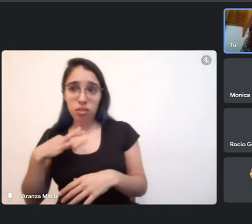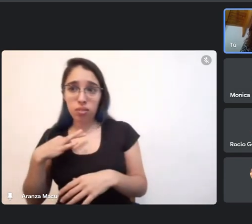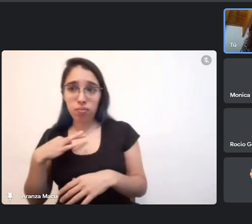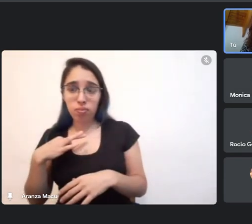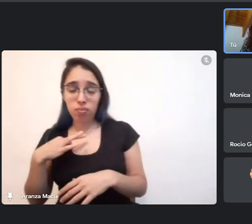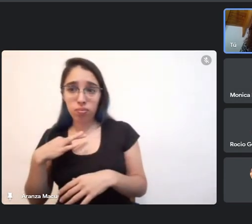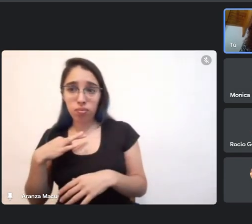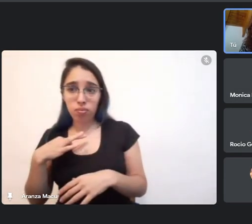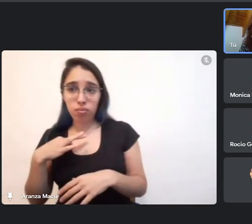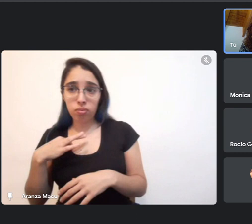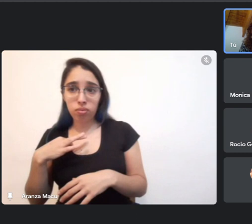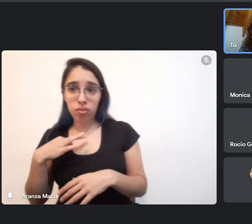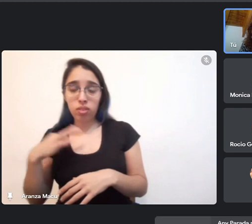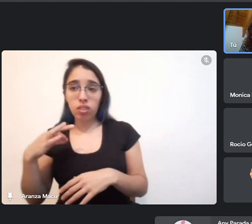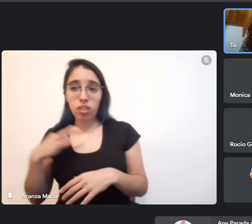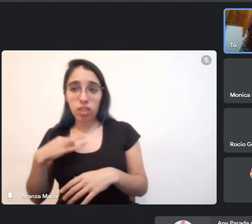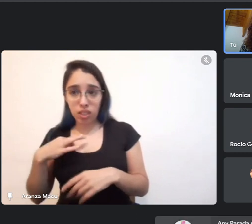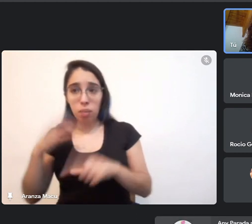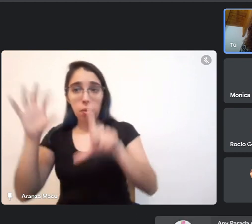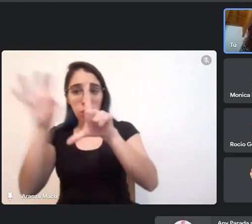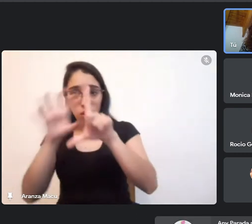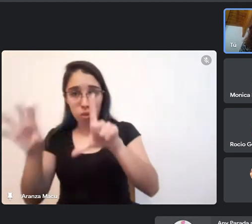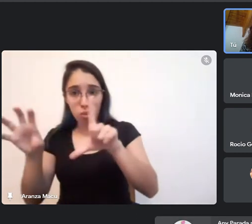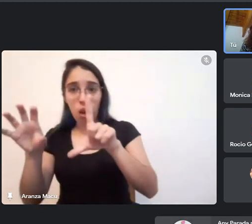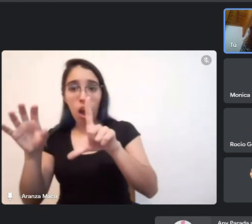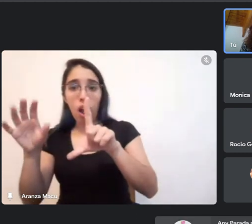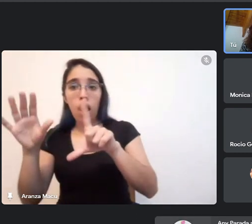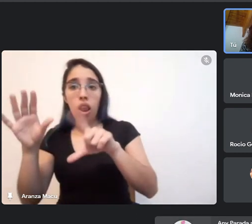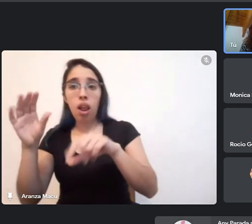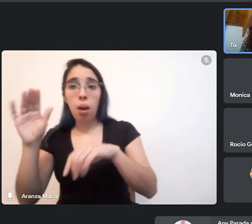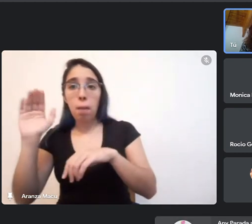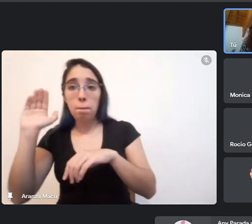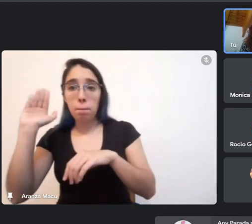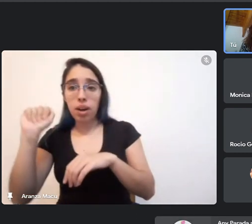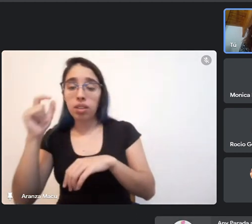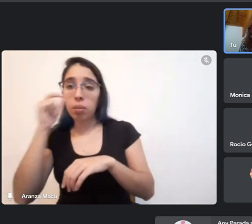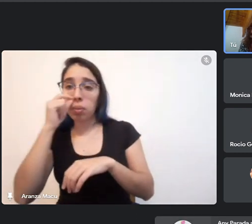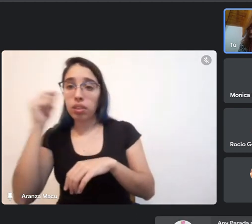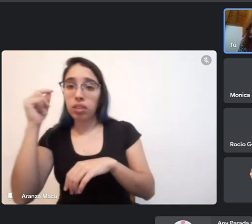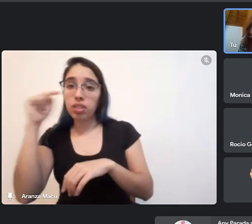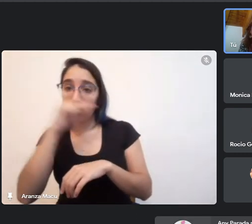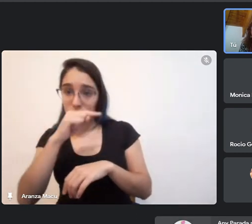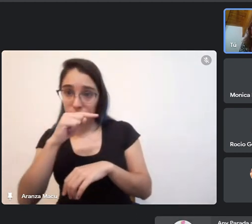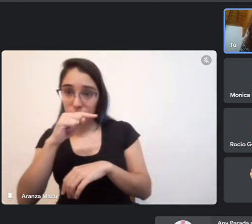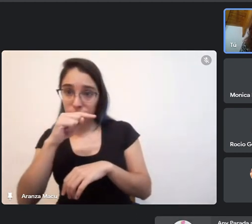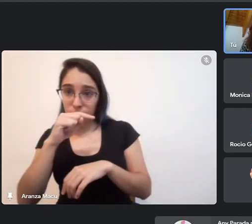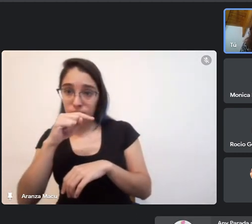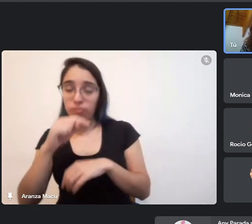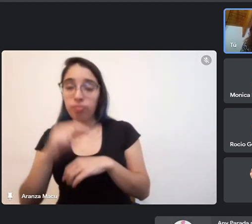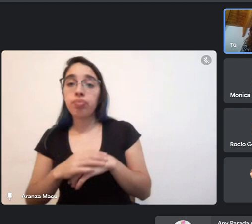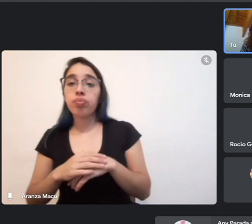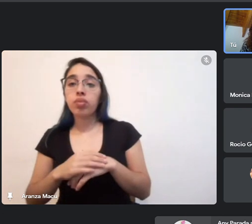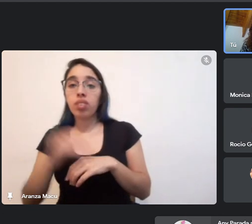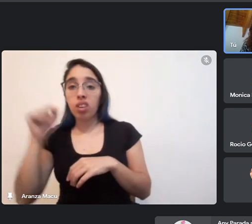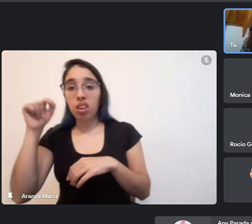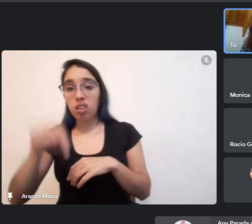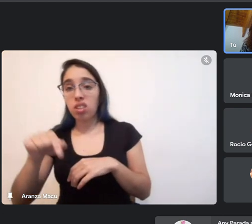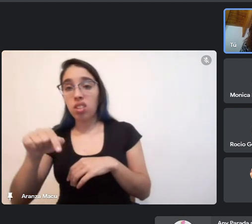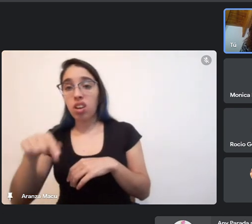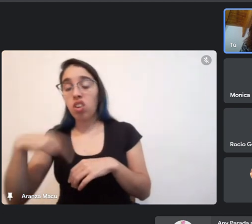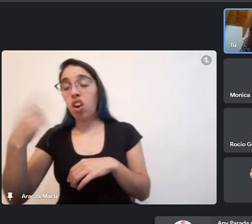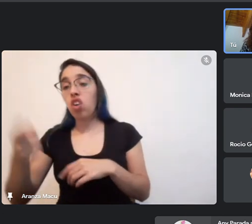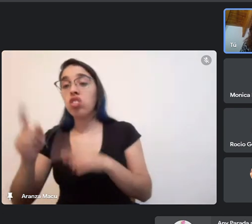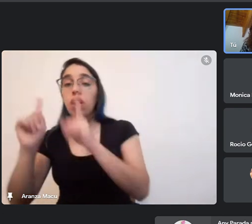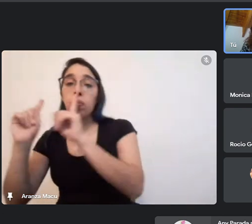virtual es el 27, el martes 27. Y ese mismo día, nos repartimos con la profesora Luciana, vamos a estar tomando